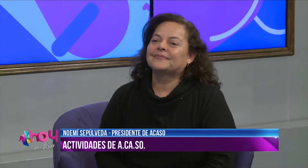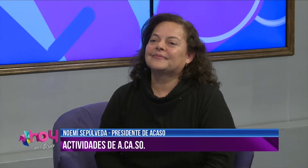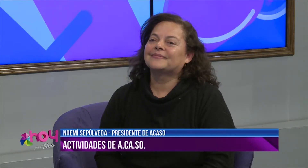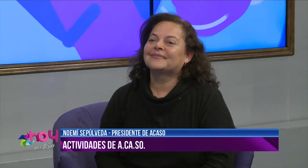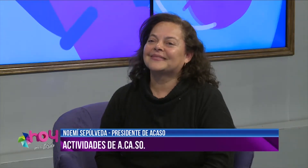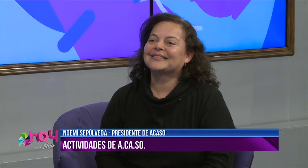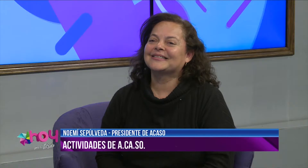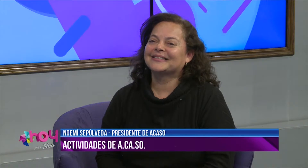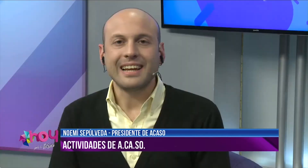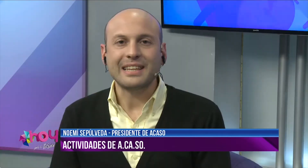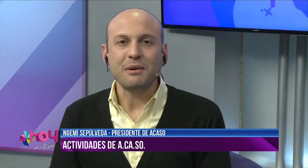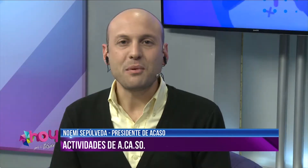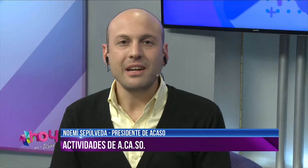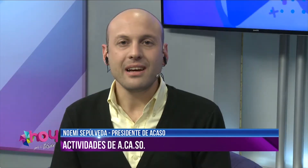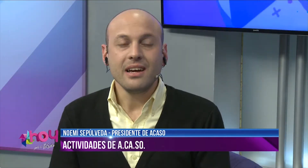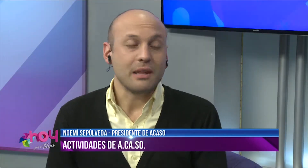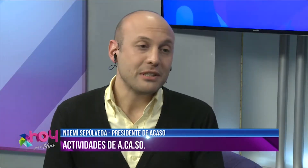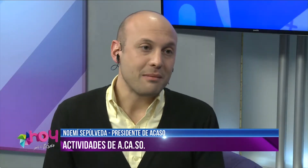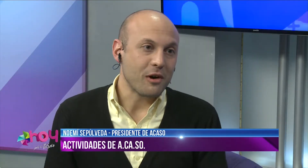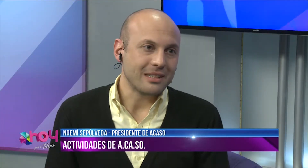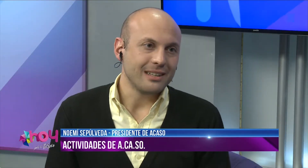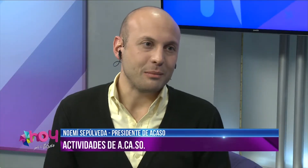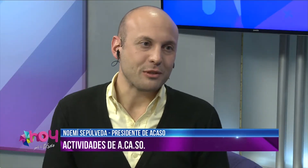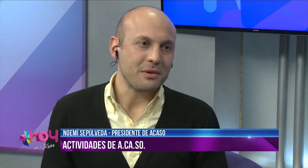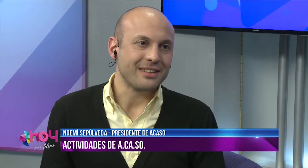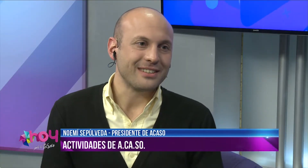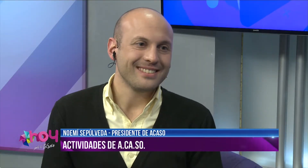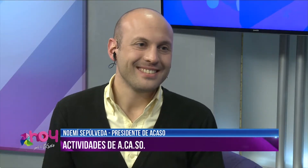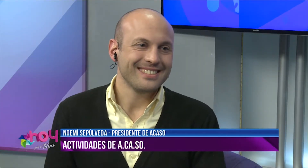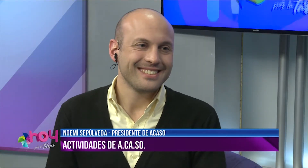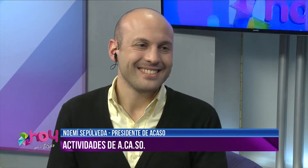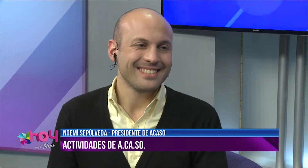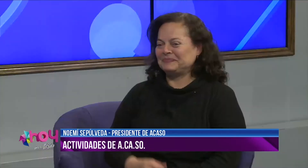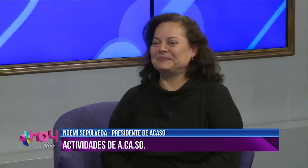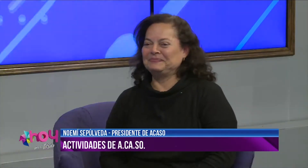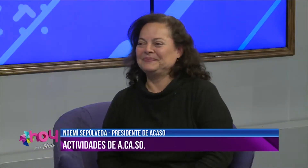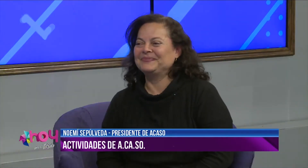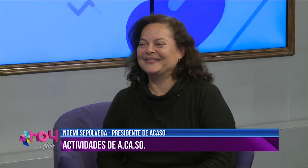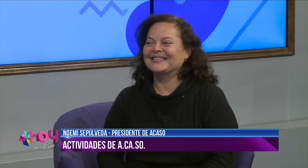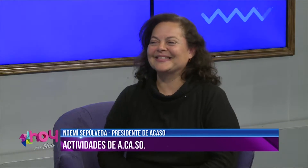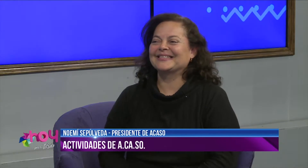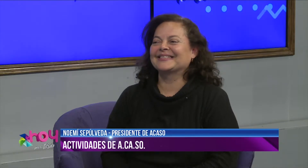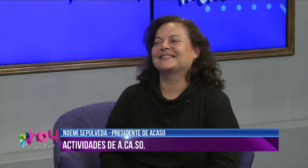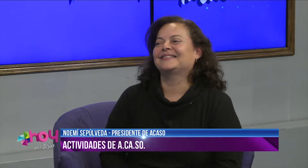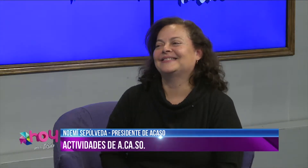el estudio de la TV Pública y después seguimos conversando, por supuesto. Muy Vamos bien. Con el himno nacional argentino.